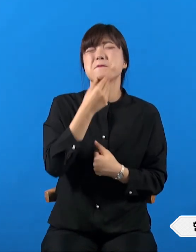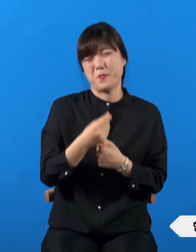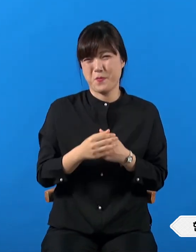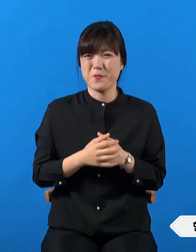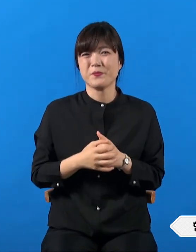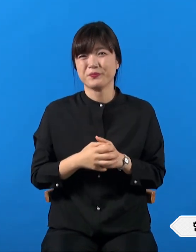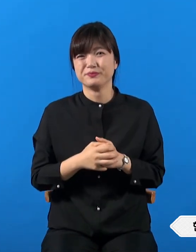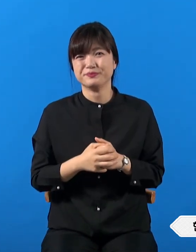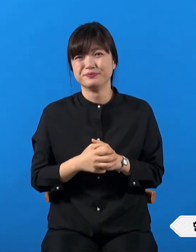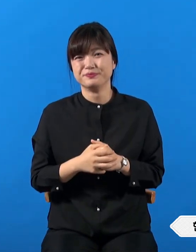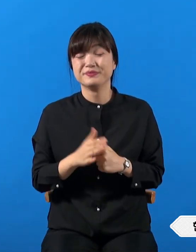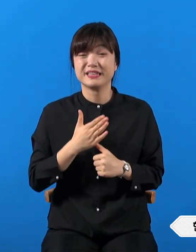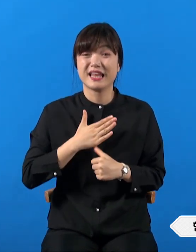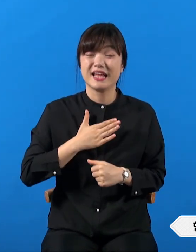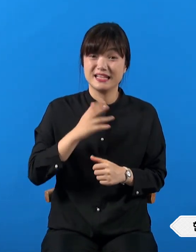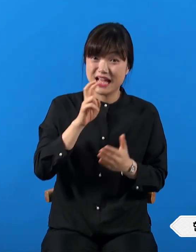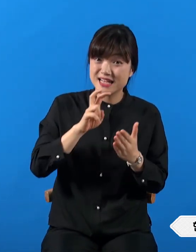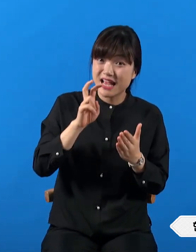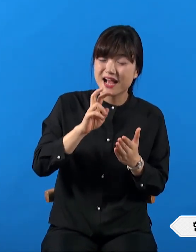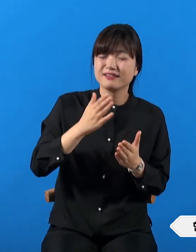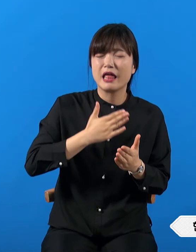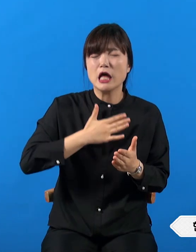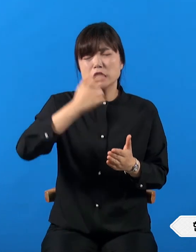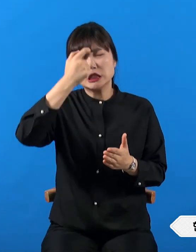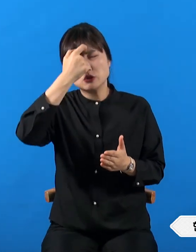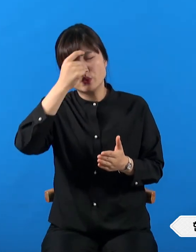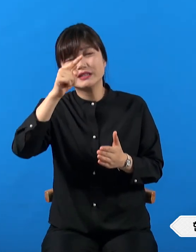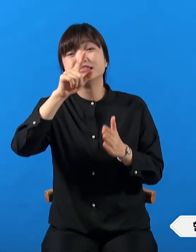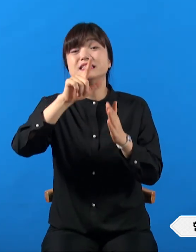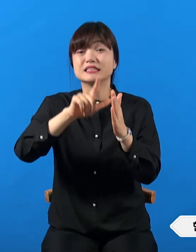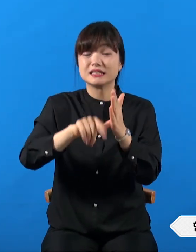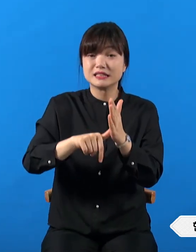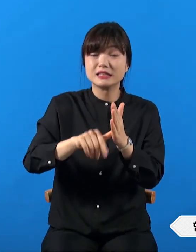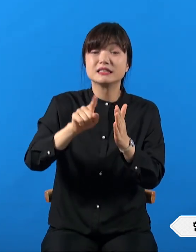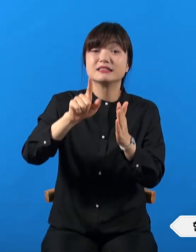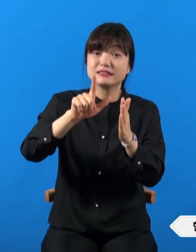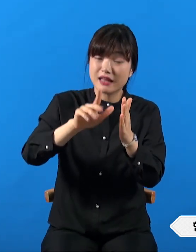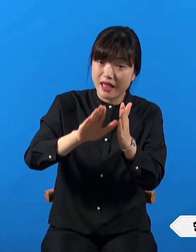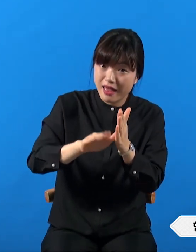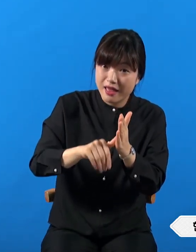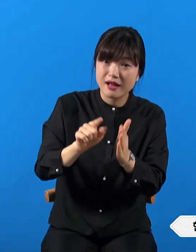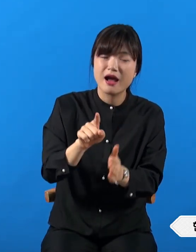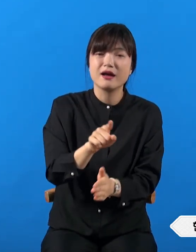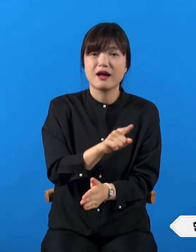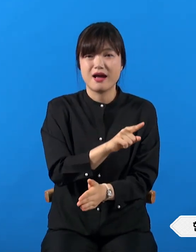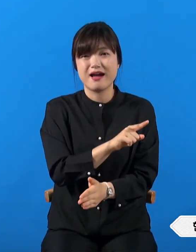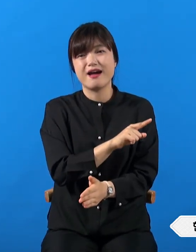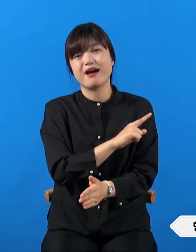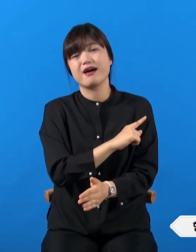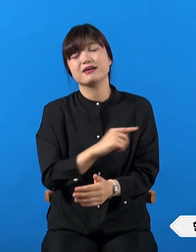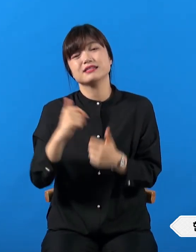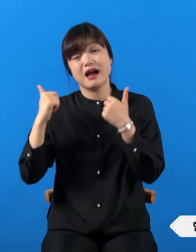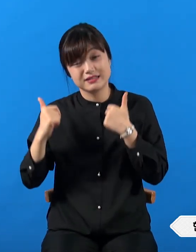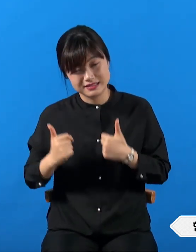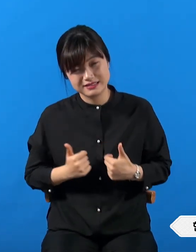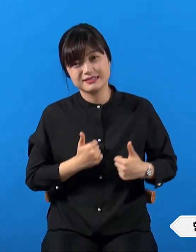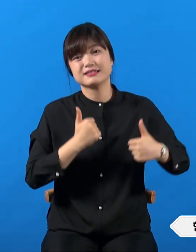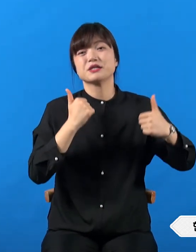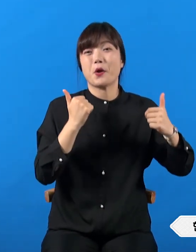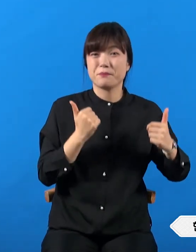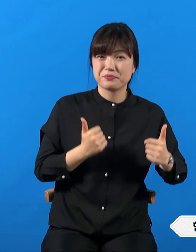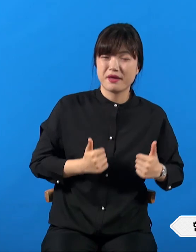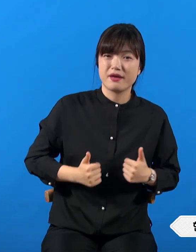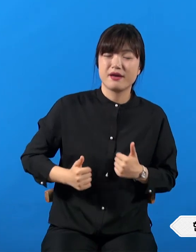행복한 시간입니다. 내 기도하는 그 시간, 그때가